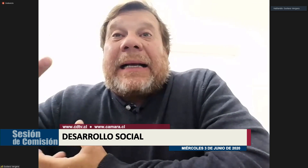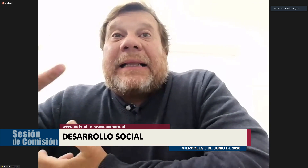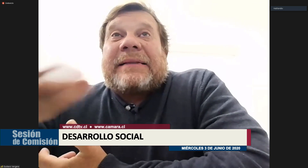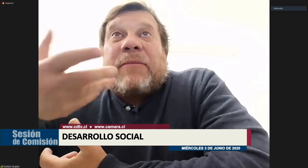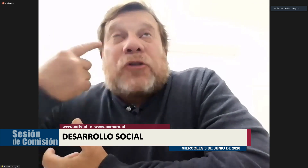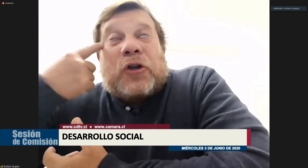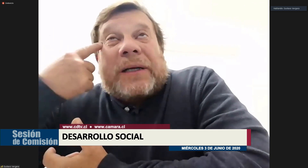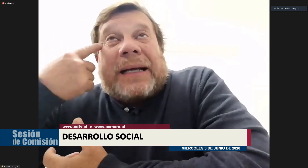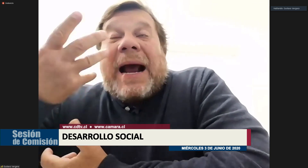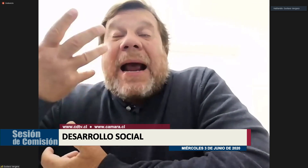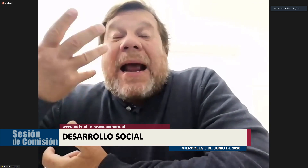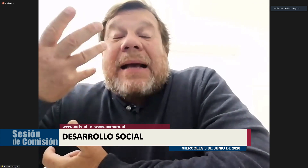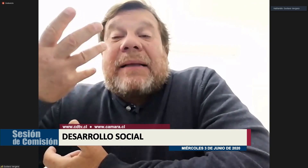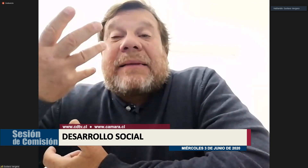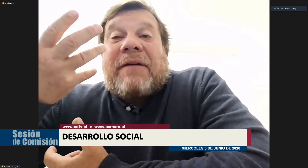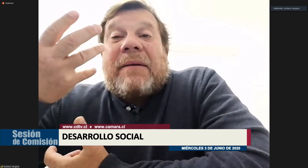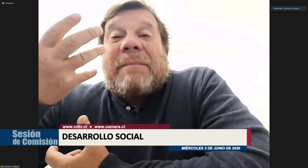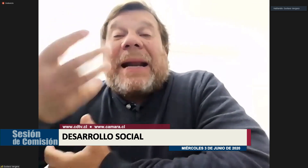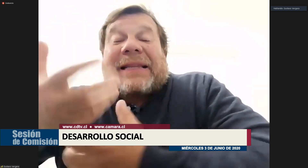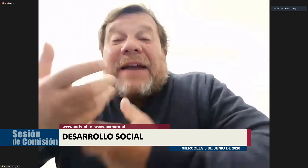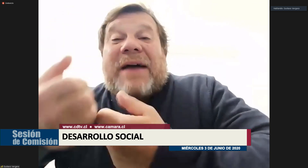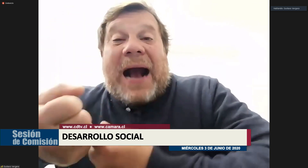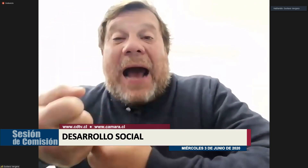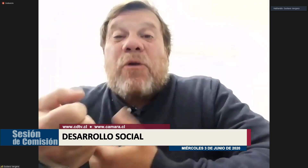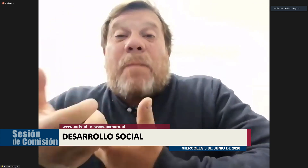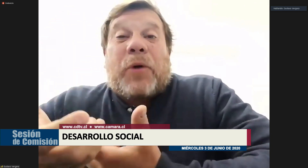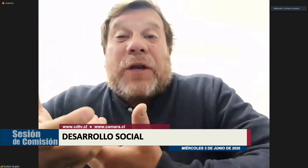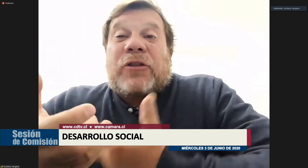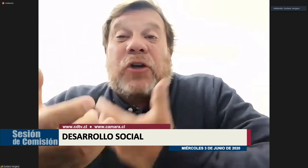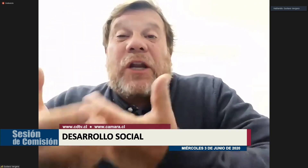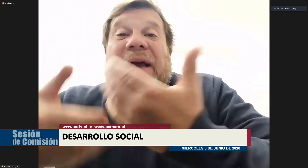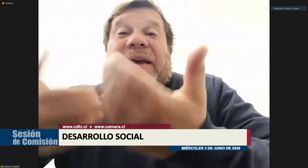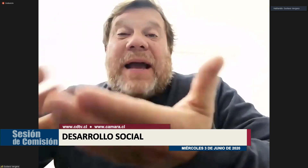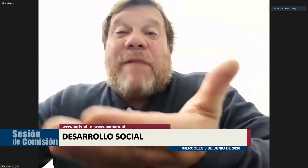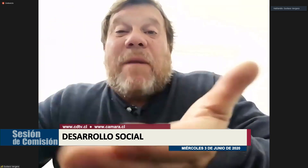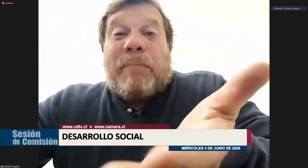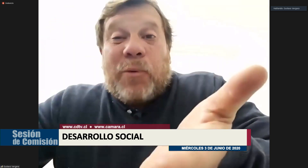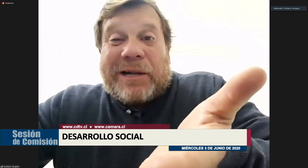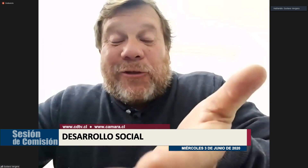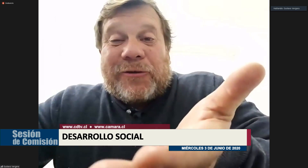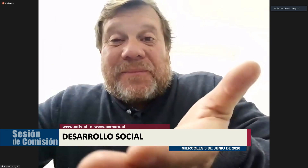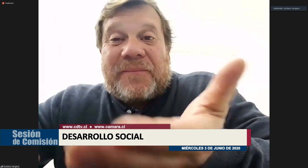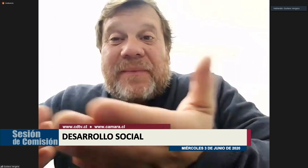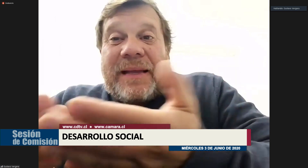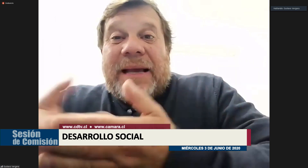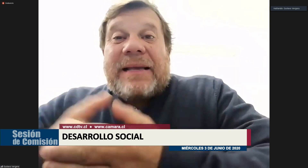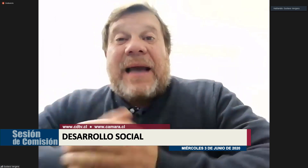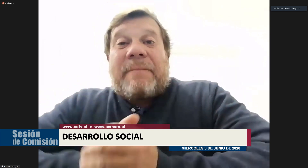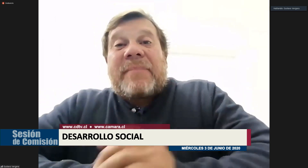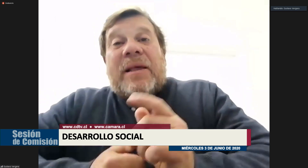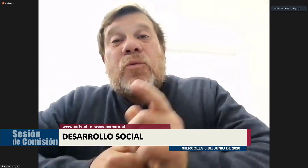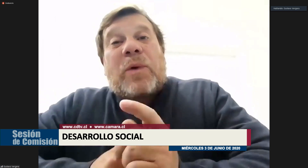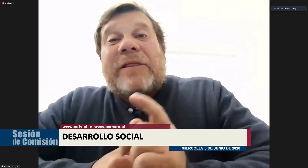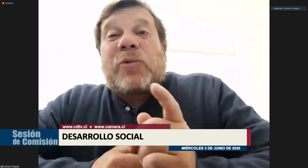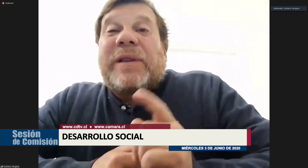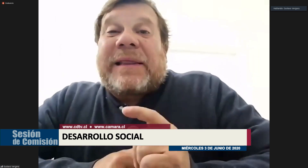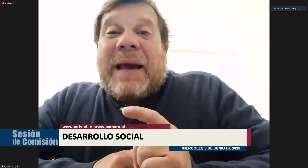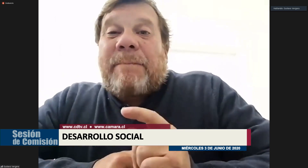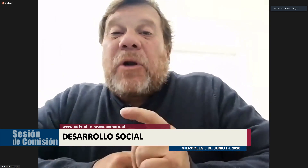decimos nosotros que... ¿para qué trabajar en un proyecto que no va a llegar a buen puerto? Ya, durante un tiempo nos